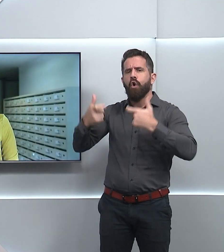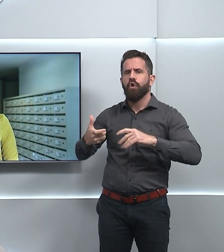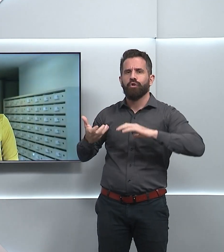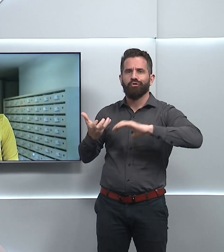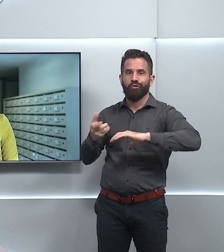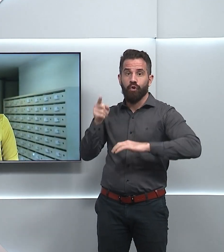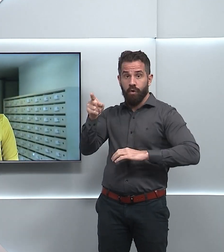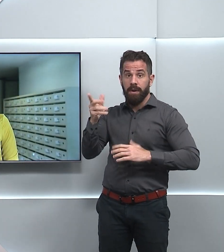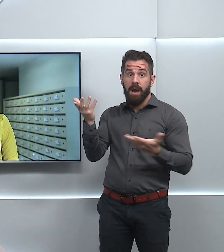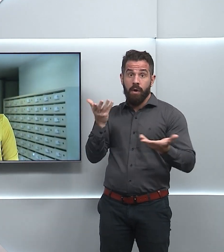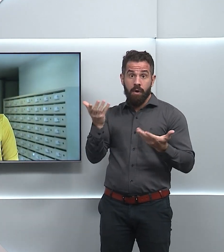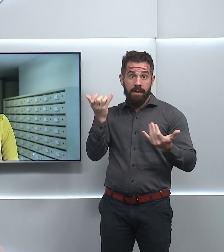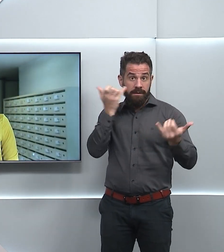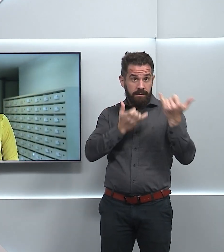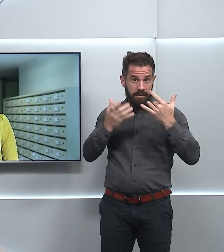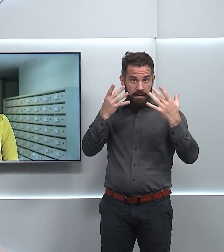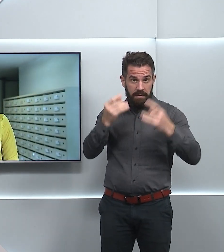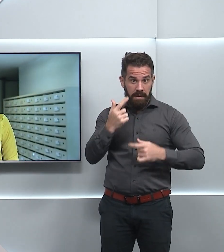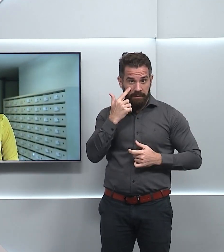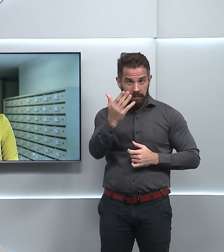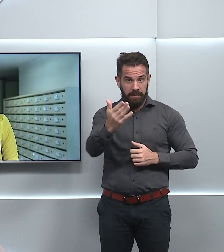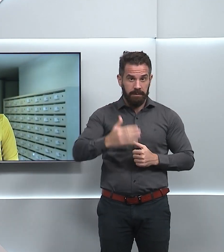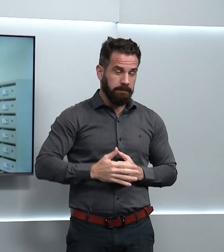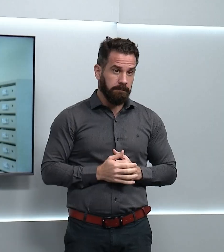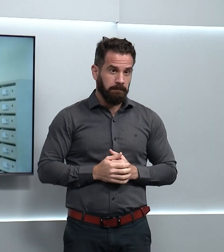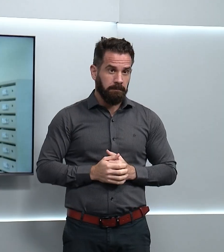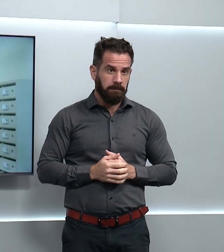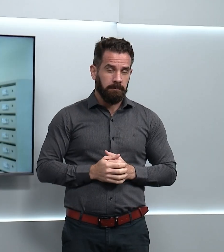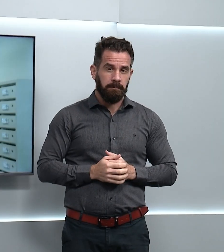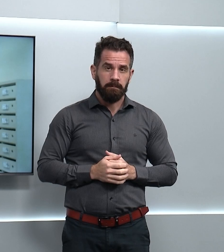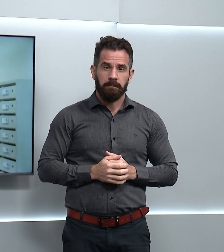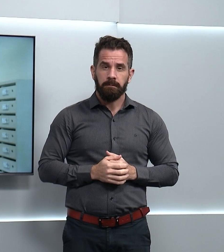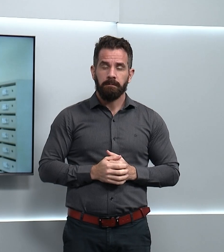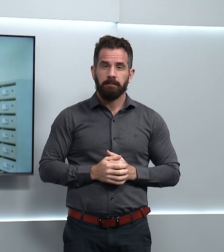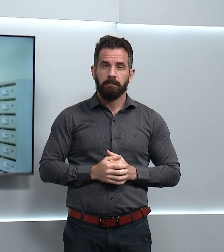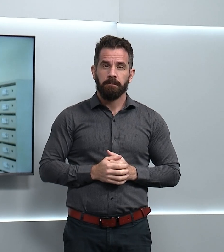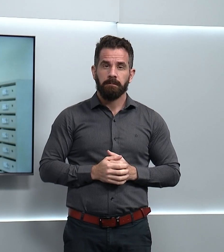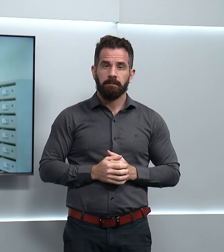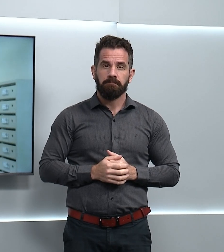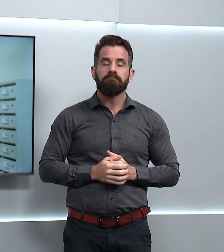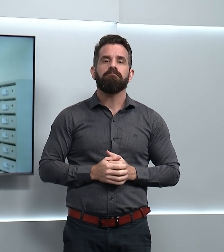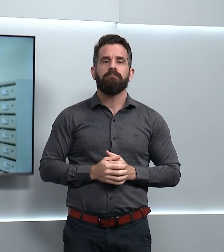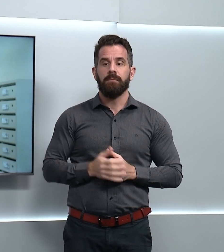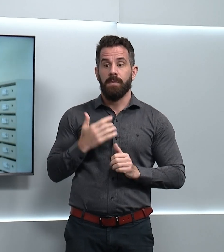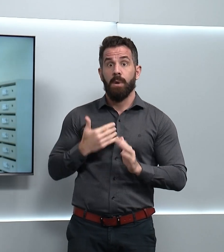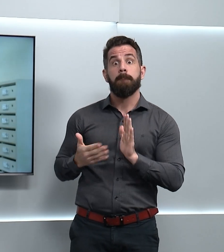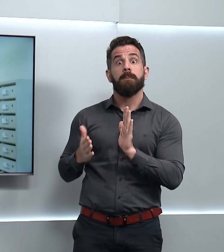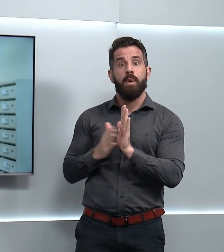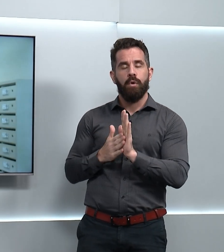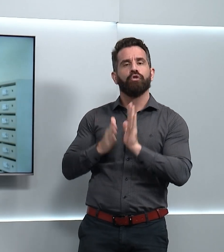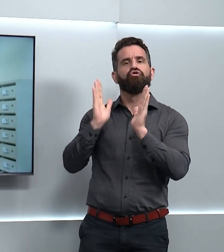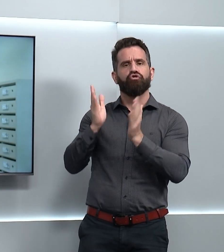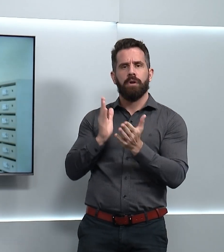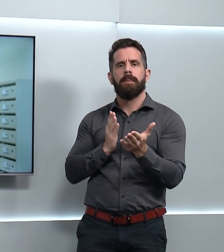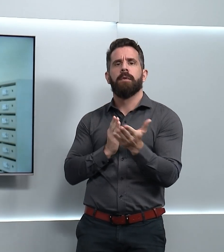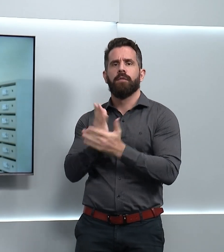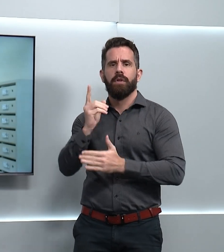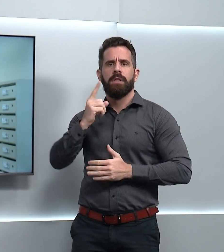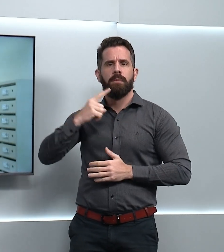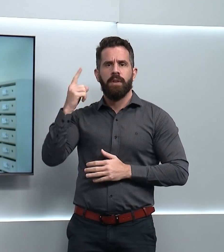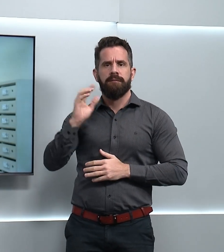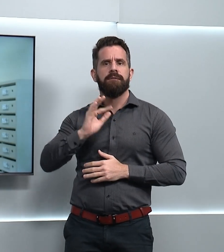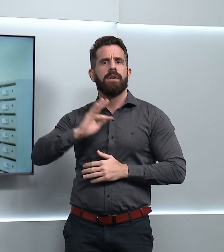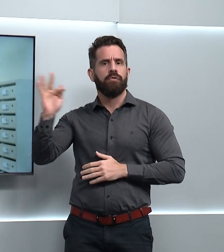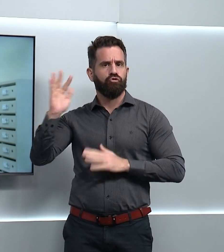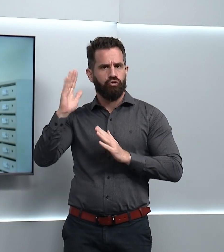Nacional. Confira mais detalhes agora. A proposta foi aprovada pelos deputados federais